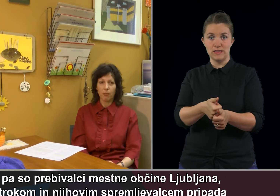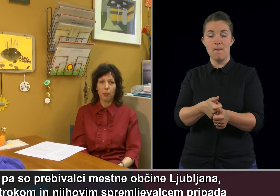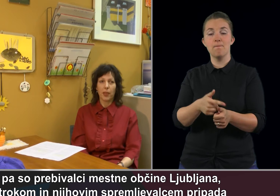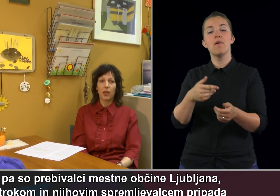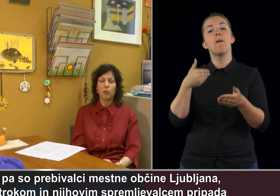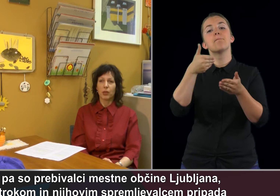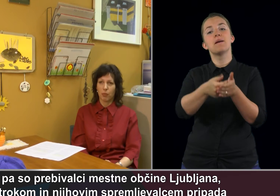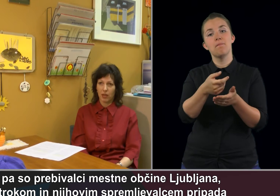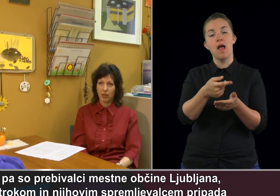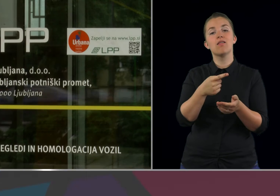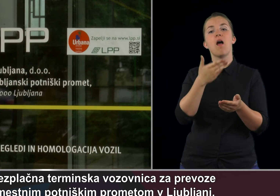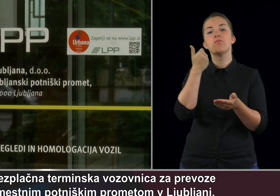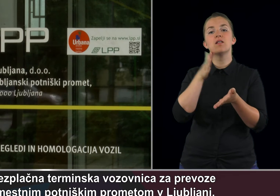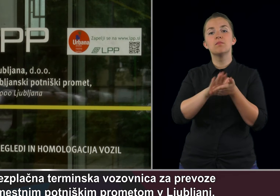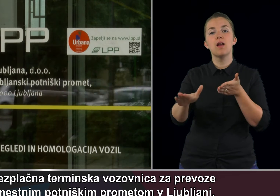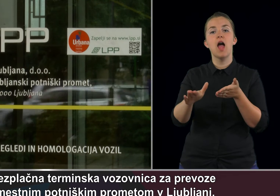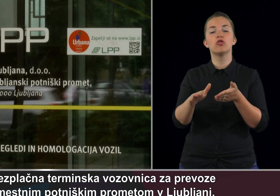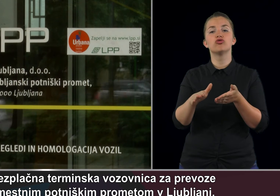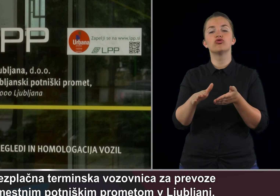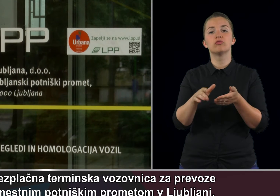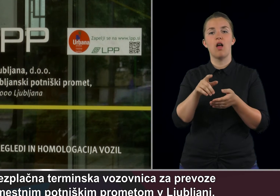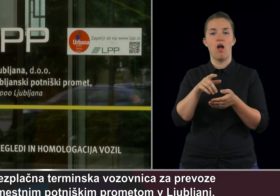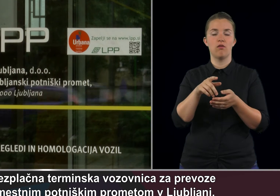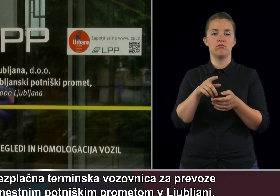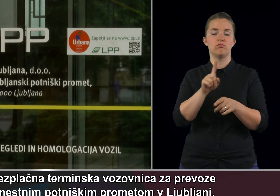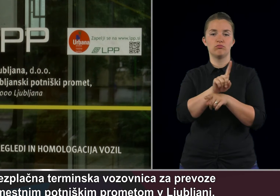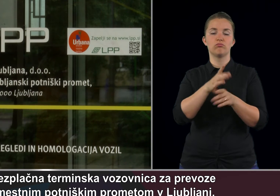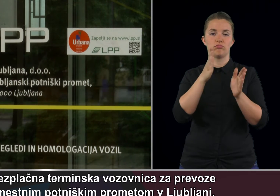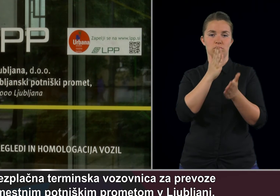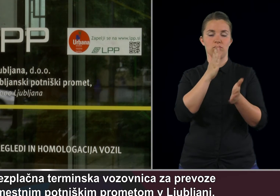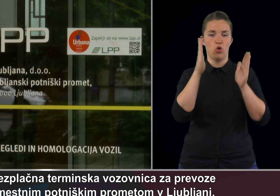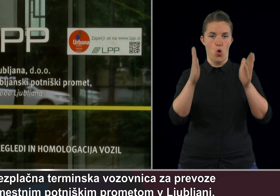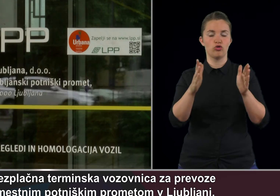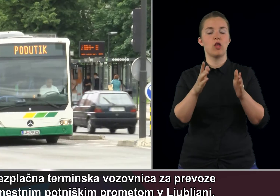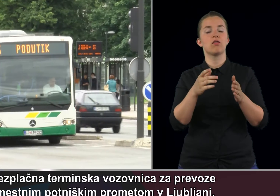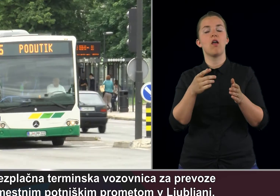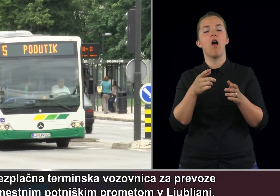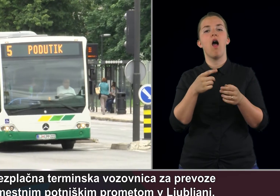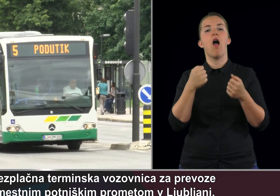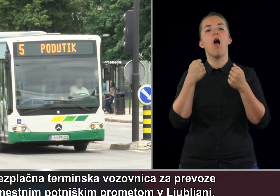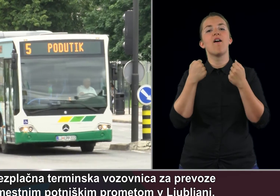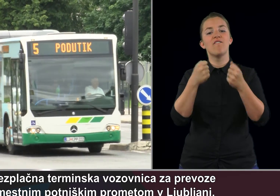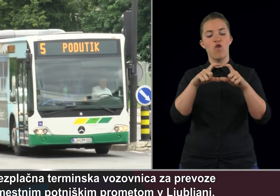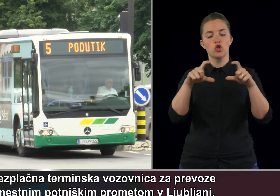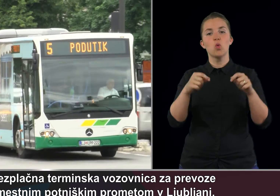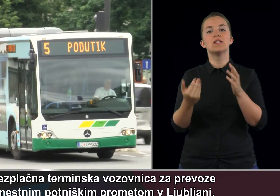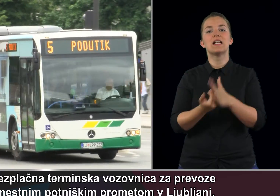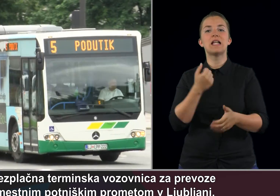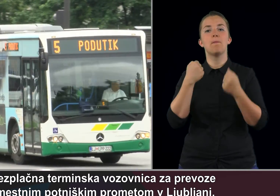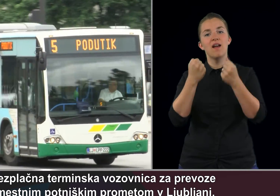spremljevalcem pripada brezplačna terminska vozovnica za